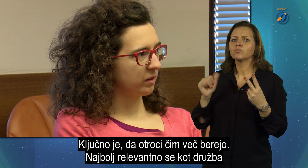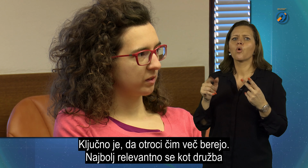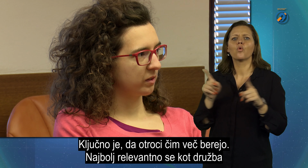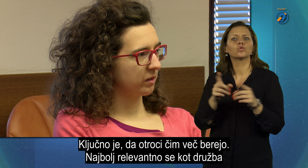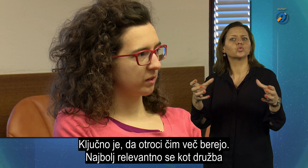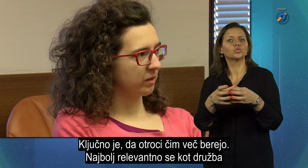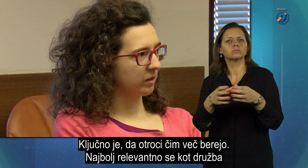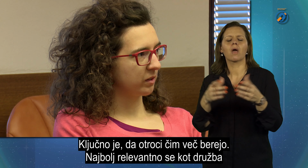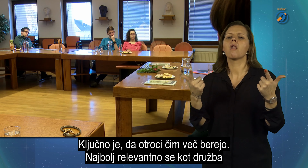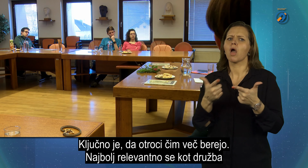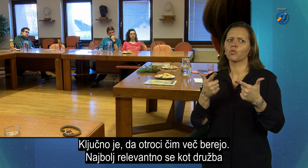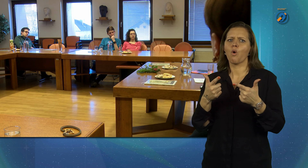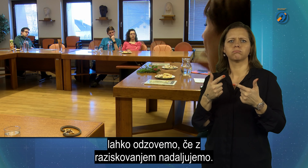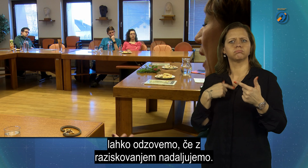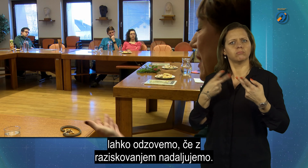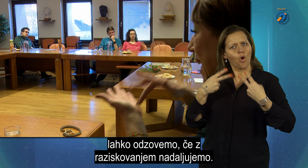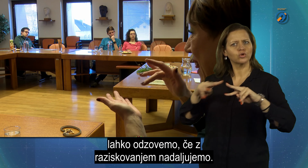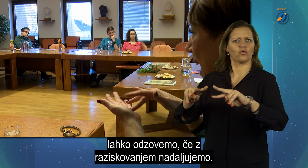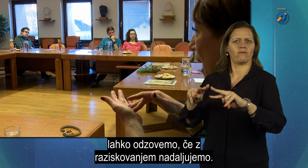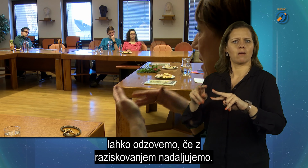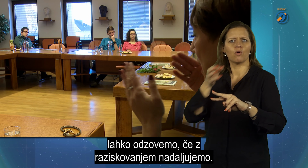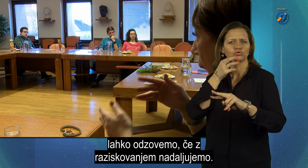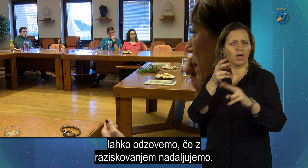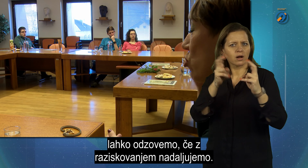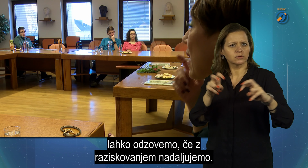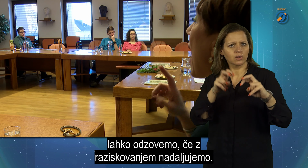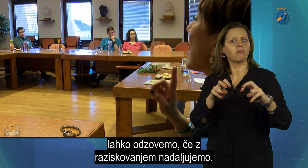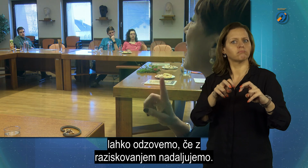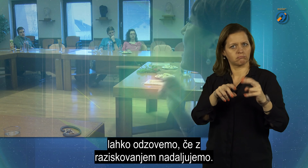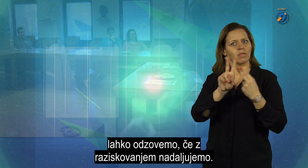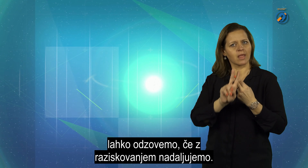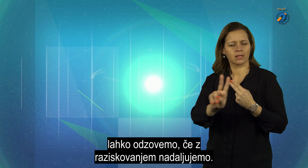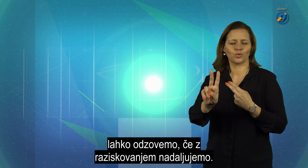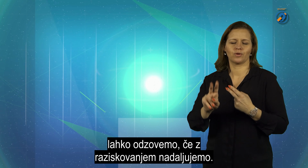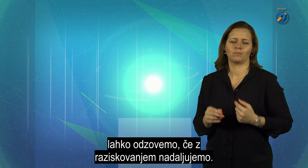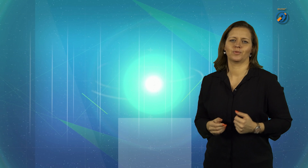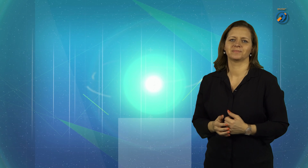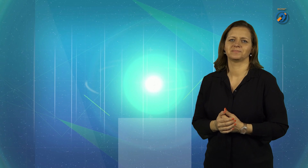Najbolj relevantno se kot družba lahko odzovemo, če z raziskovanjem nadaljujemo.